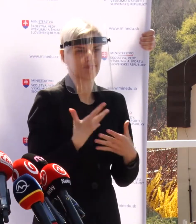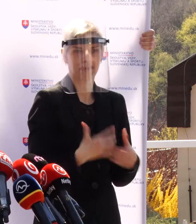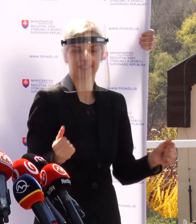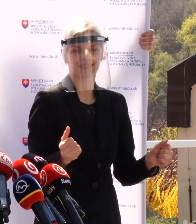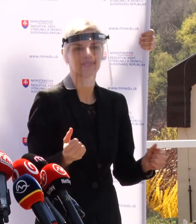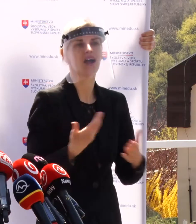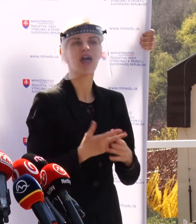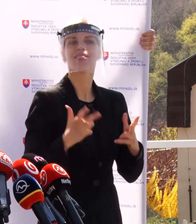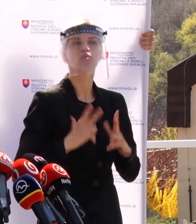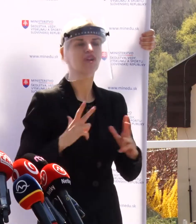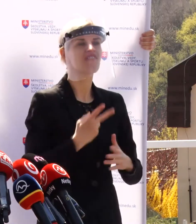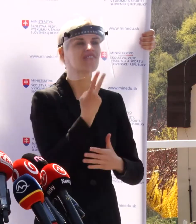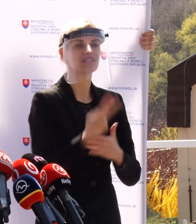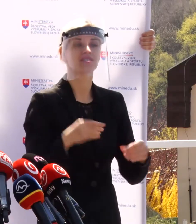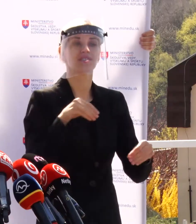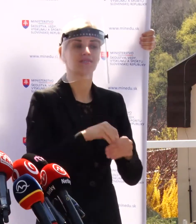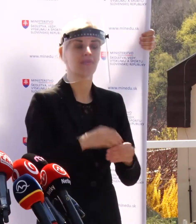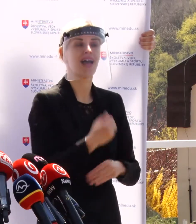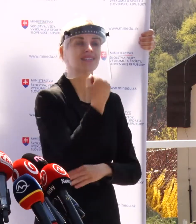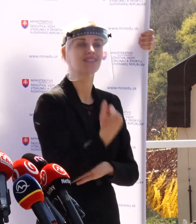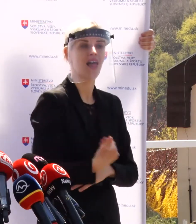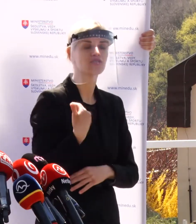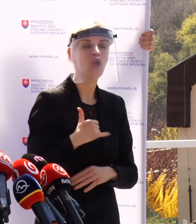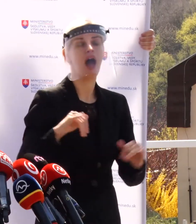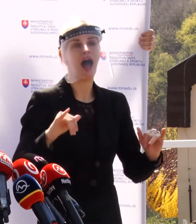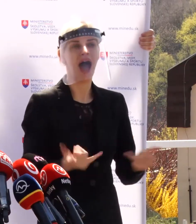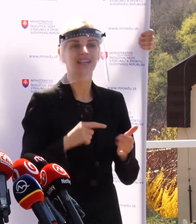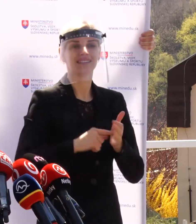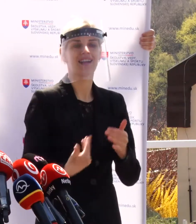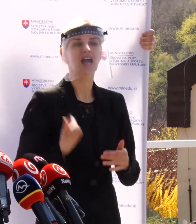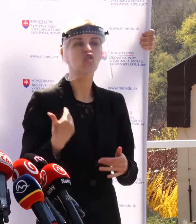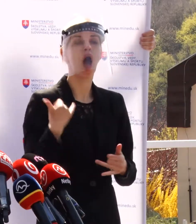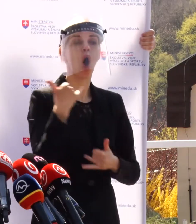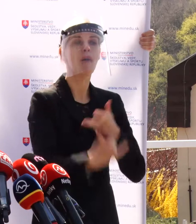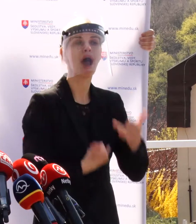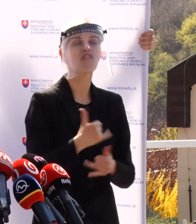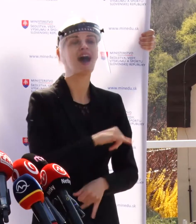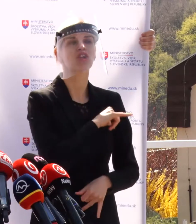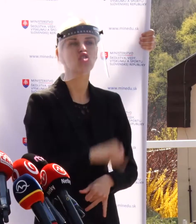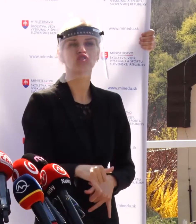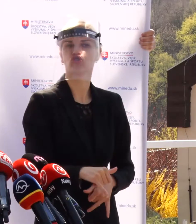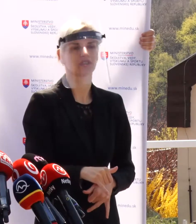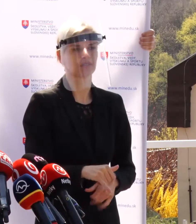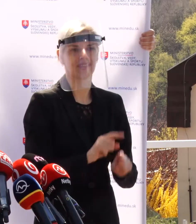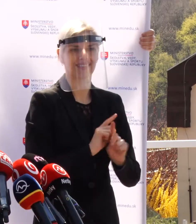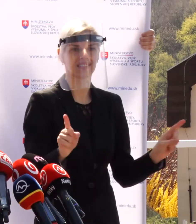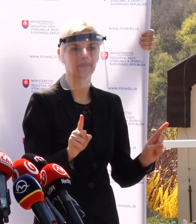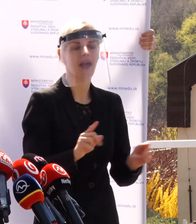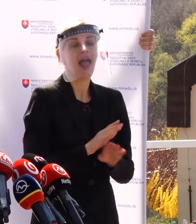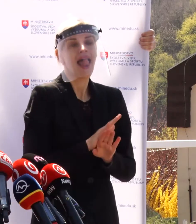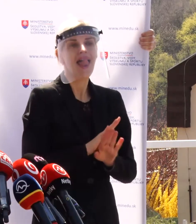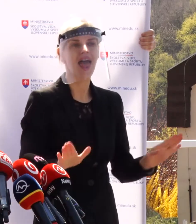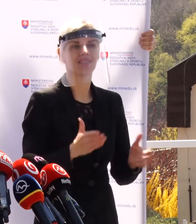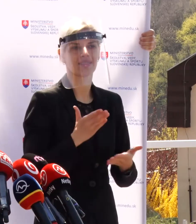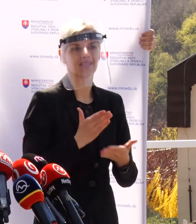neuspokojivé výsledky, teda ani na stredných školách nie je možné v súčasnosti opakovať ročník. Avšak opäť žiak môže byť preskúšaný za